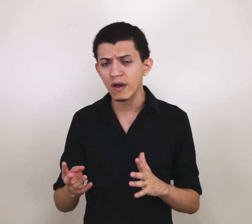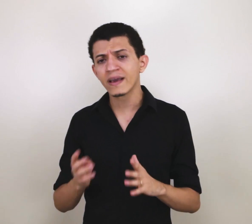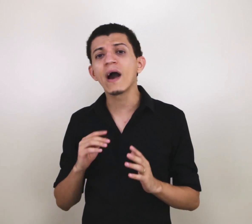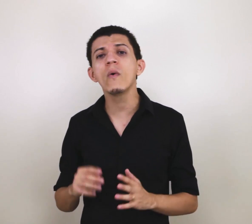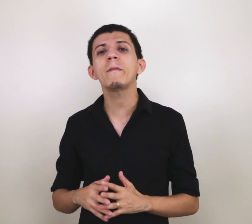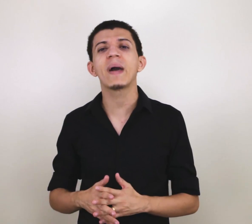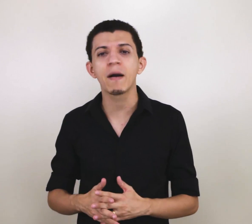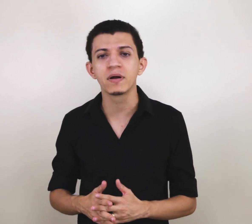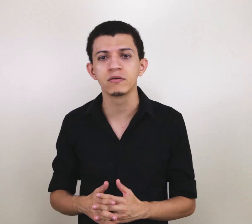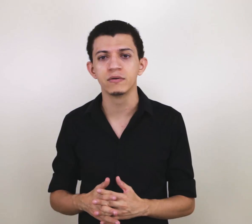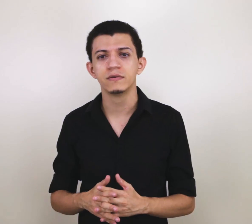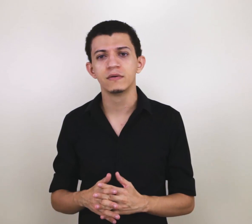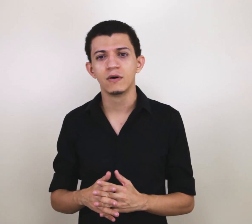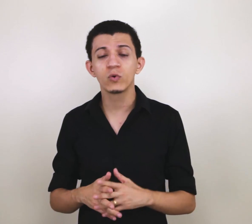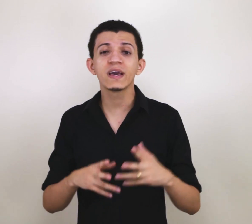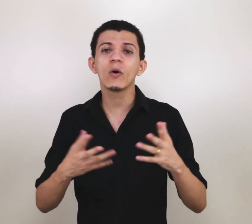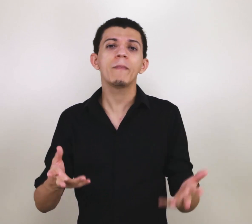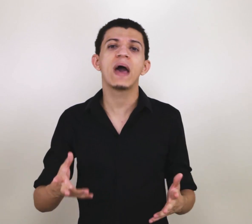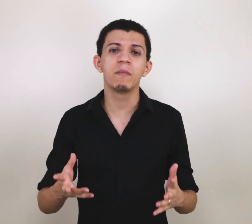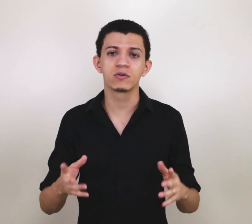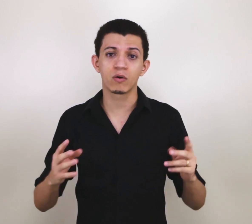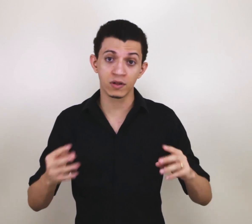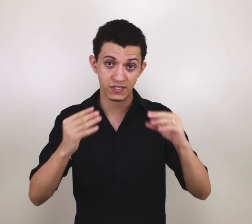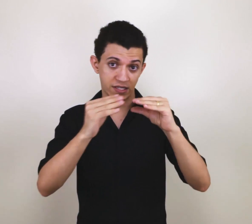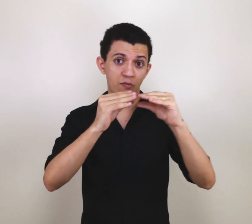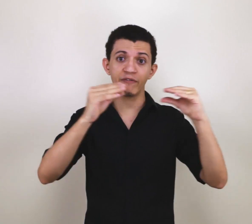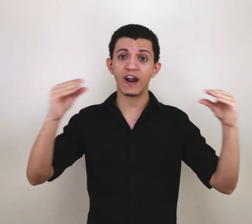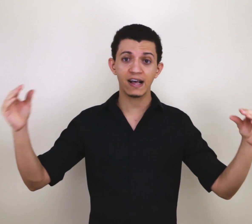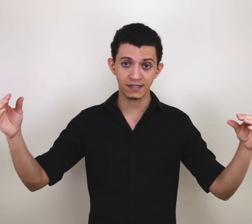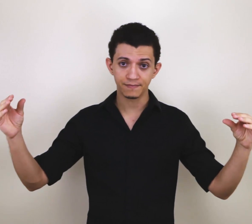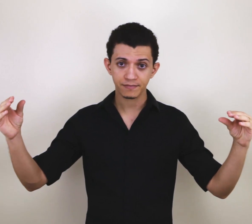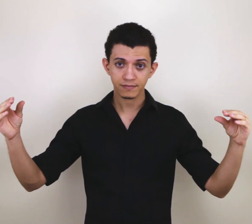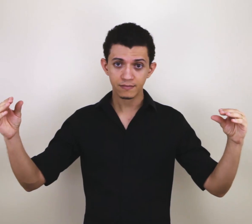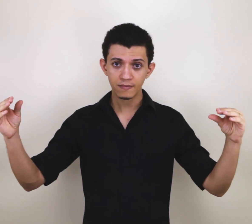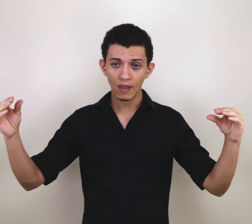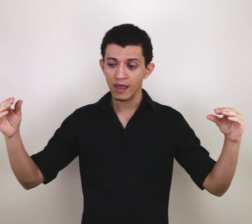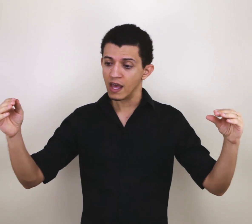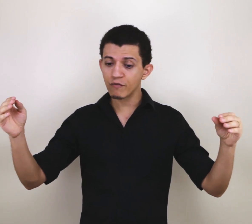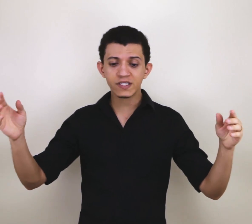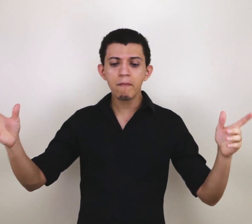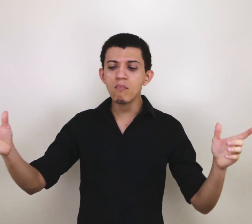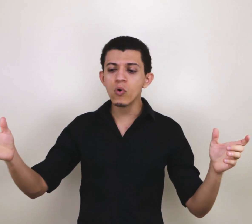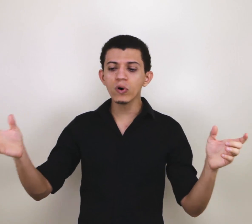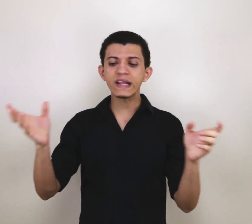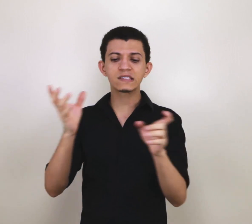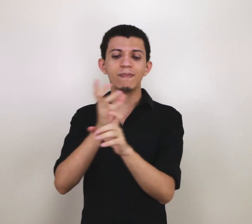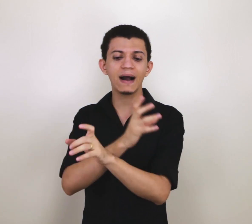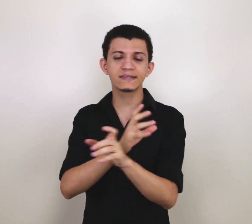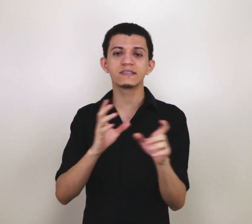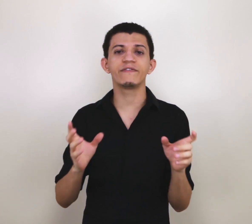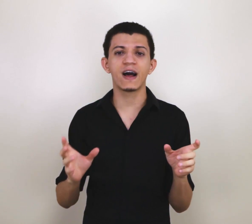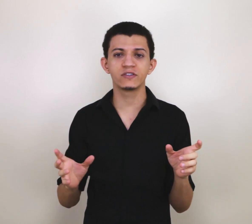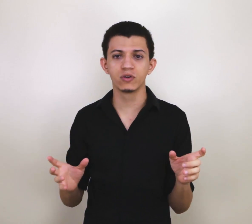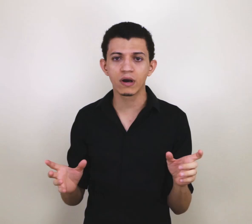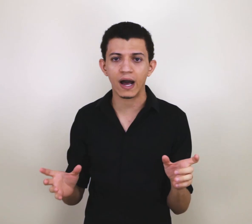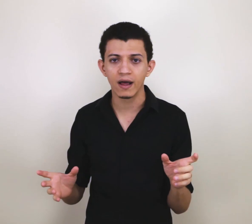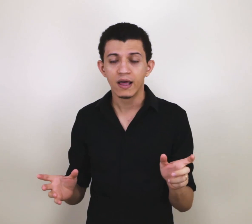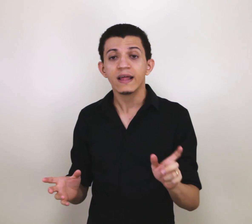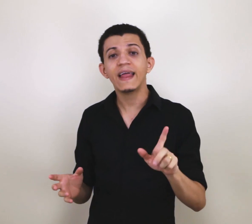que é o hipérbato. O que é o hipérbato? É quando você tem uma frase e você muda as partes dessa frase de lugar.